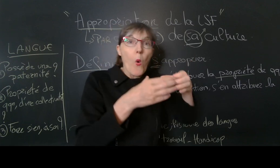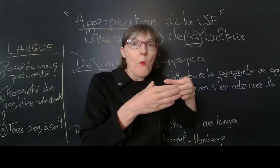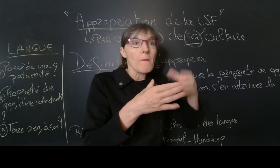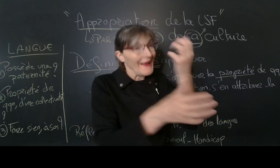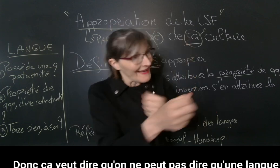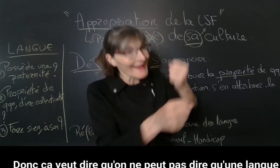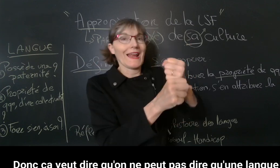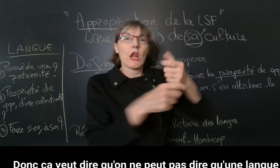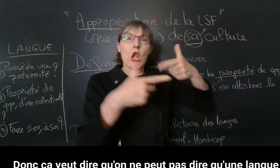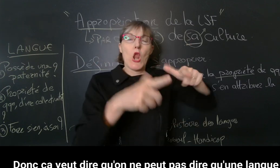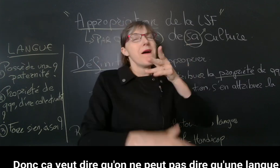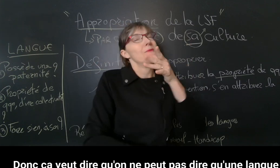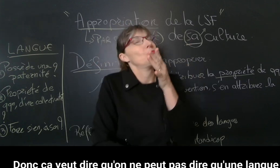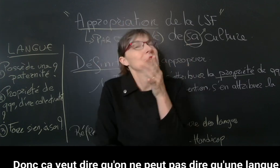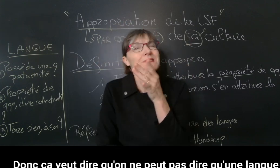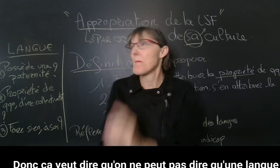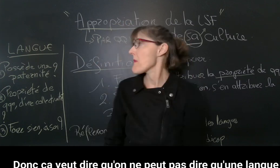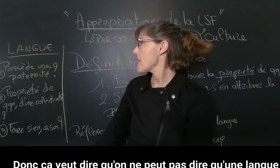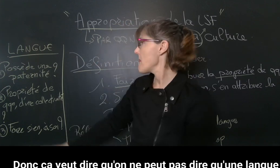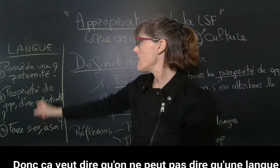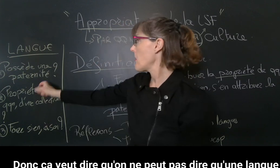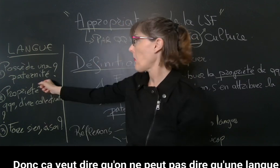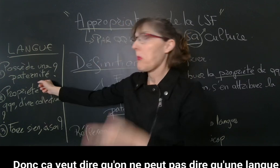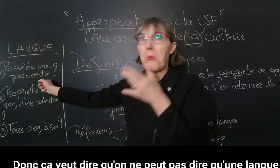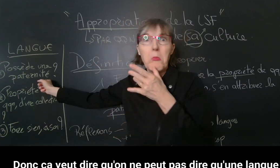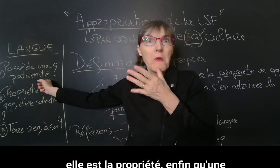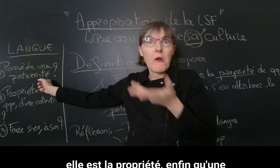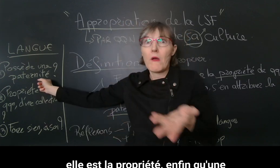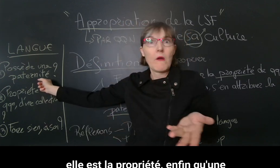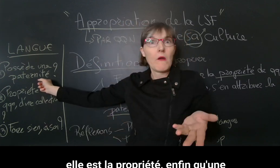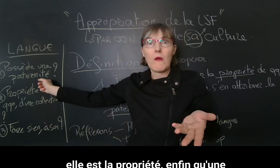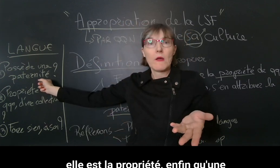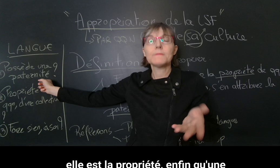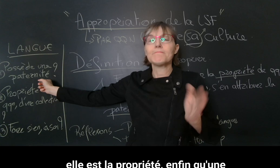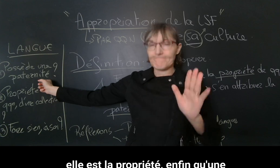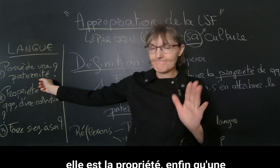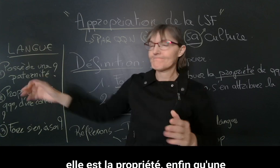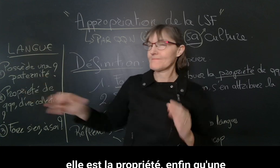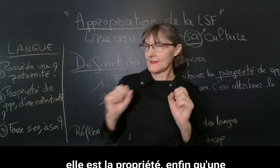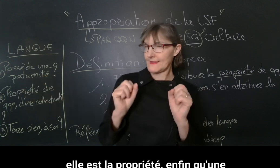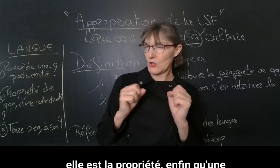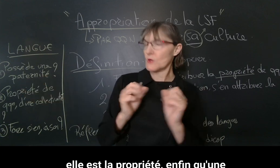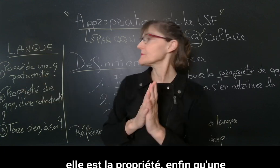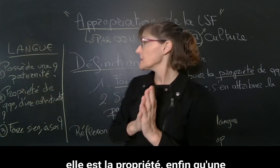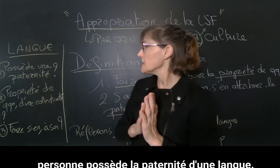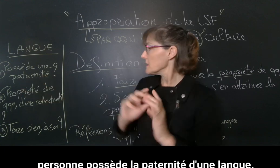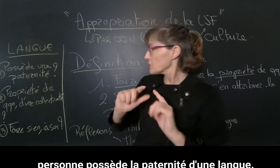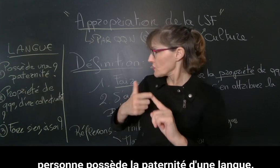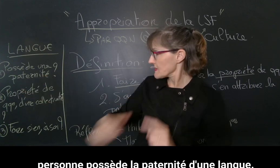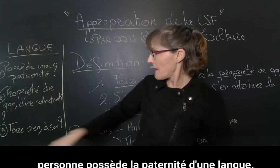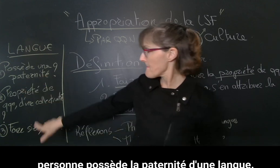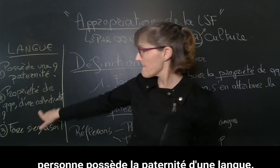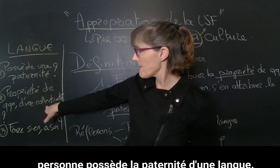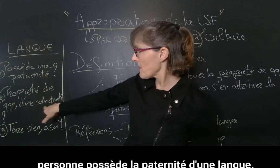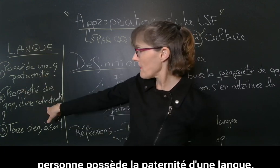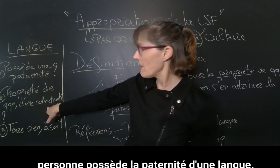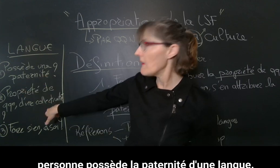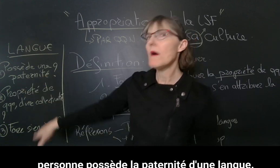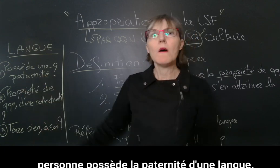et donc ça veut dire quand on ne peut pas dire qu'une langue elle est la propriété fallait que une personne possède la paternité d'une langue